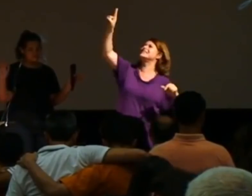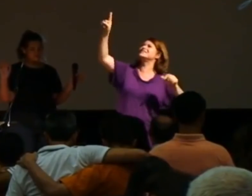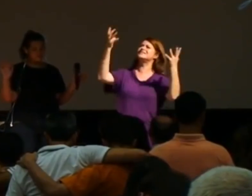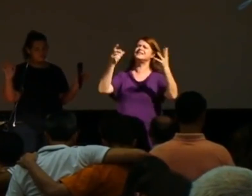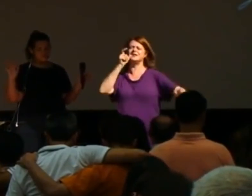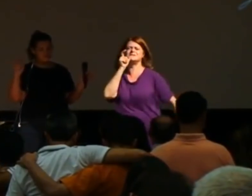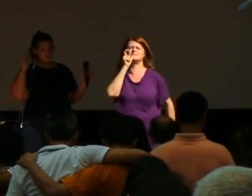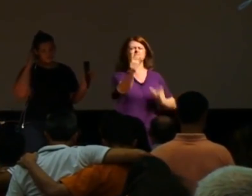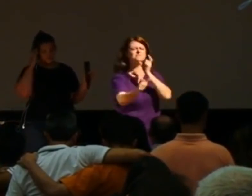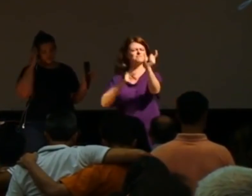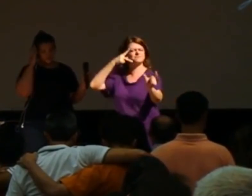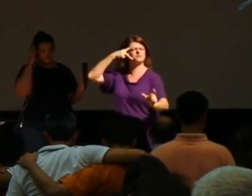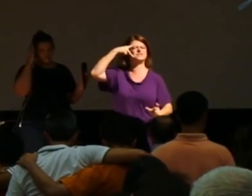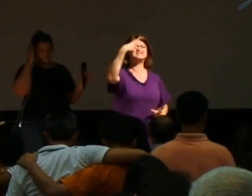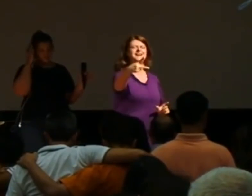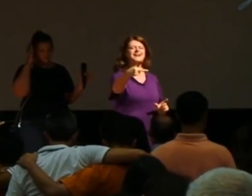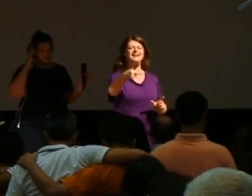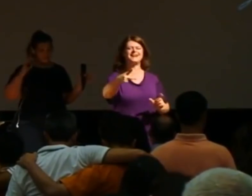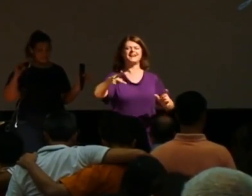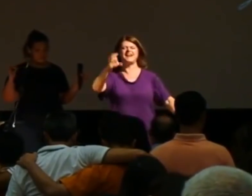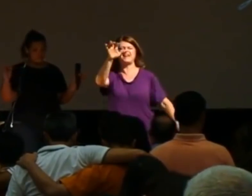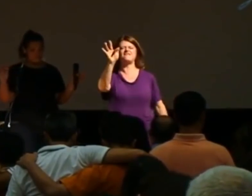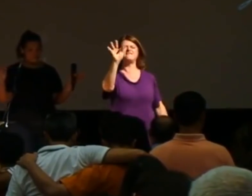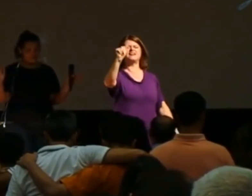sobre a tua igreja. Efatá.